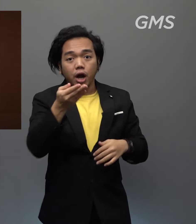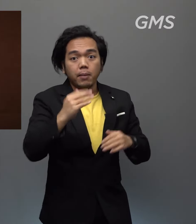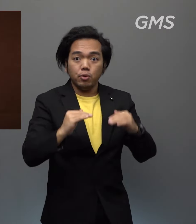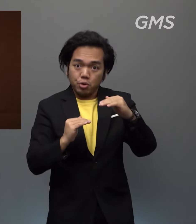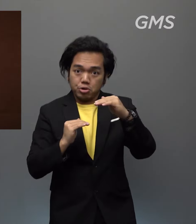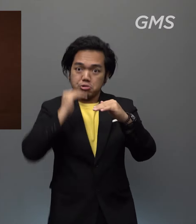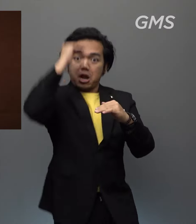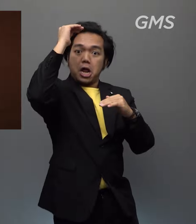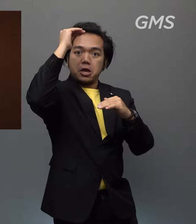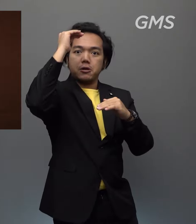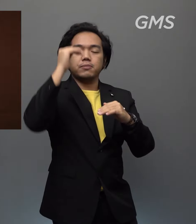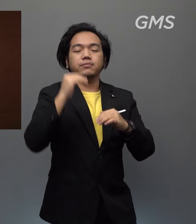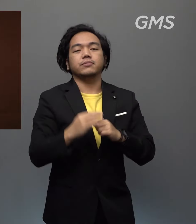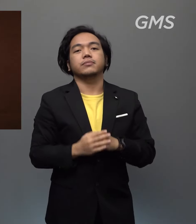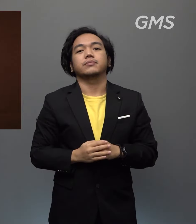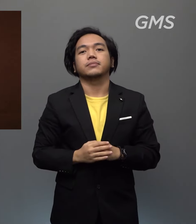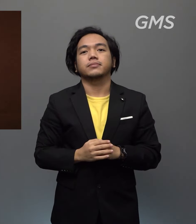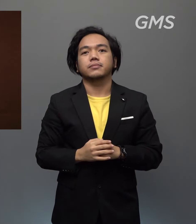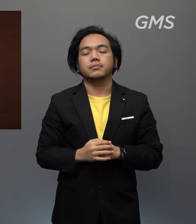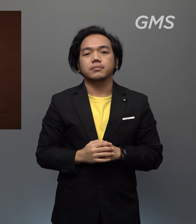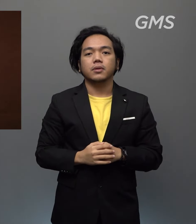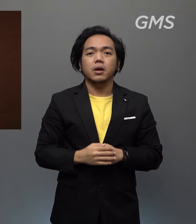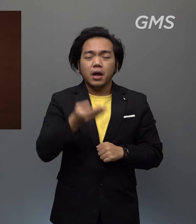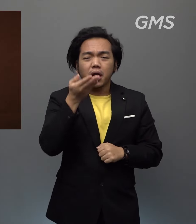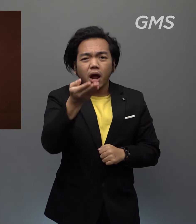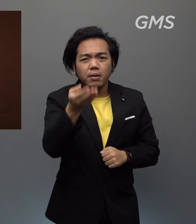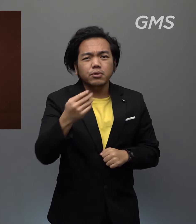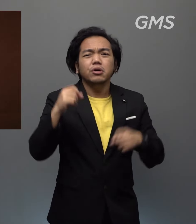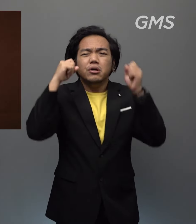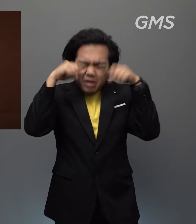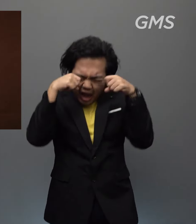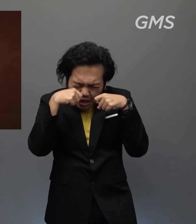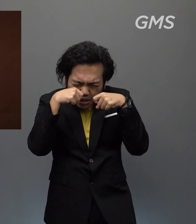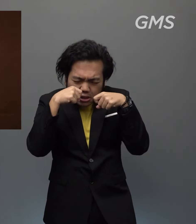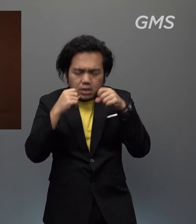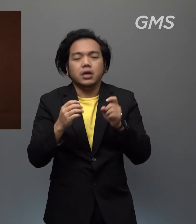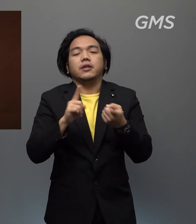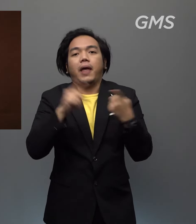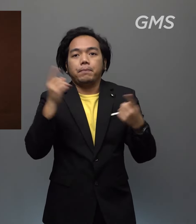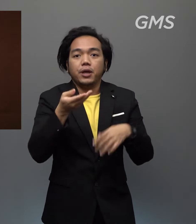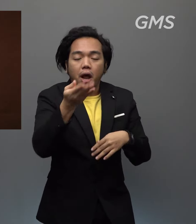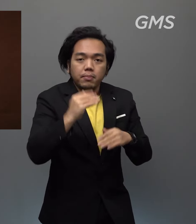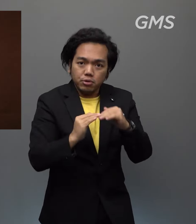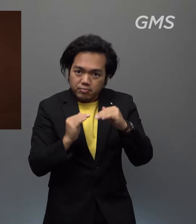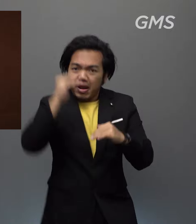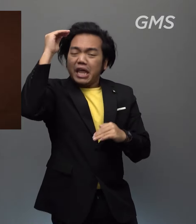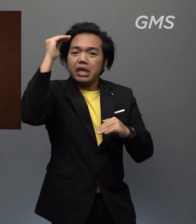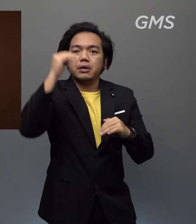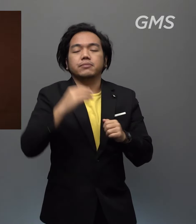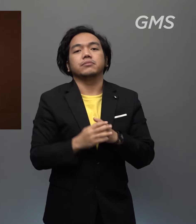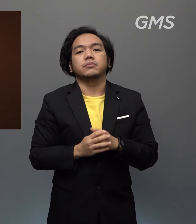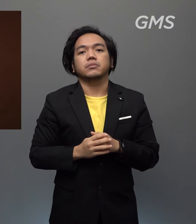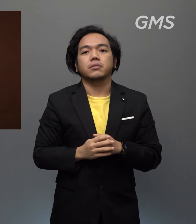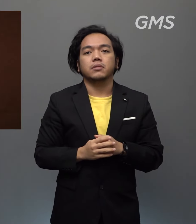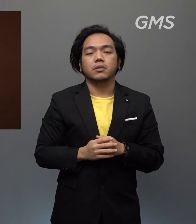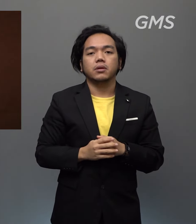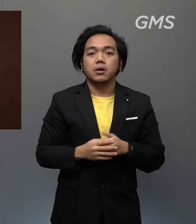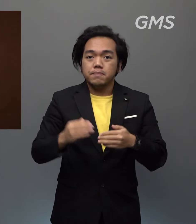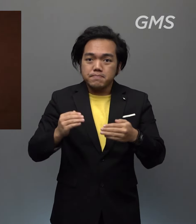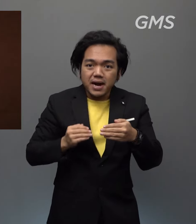bedanya. Yang jauh daripada Tuhan menangis untuk dipulihkan. Yang dekat dengan Tuhan menangis mungkin dalam pergumulannya. Tapi